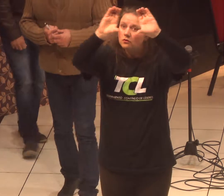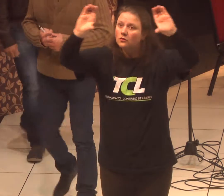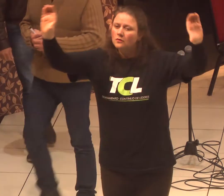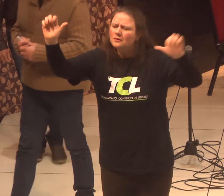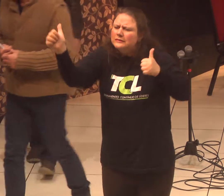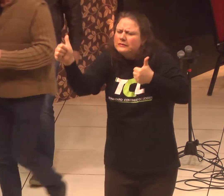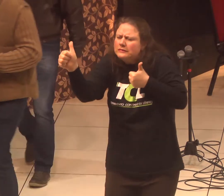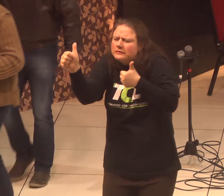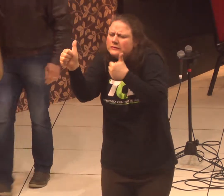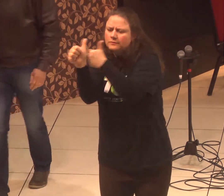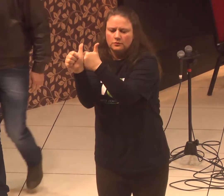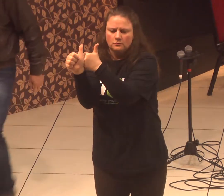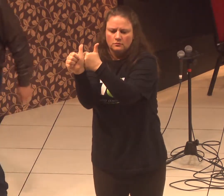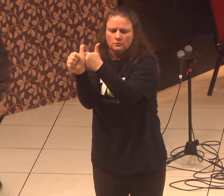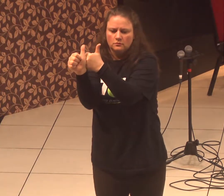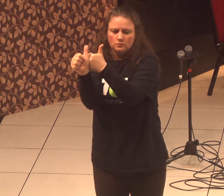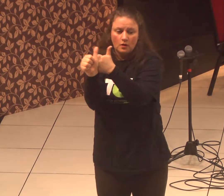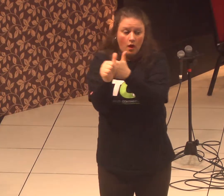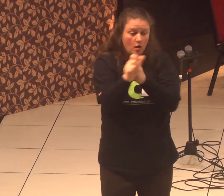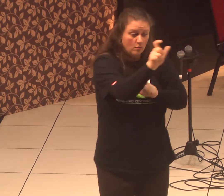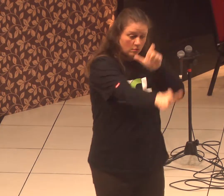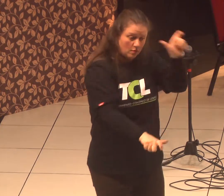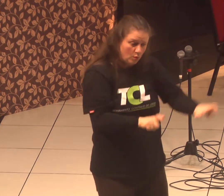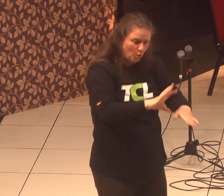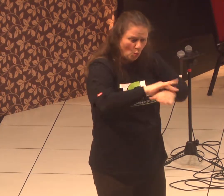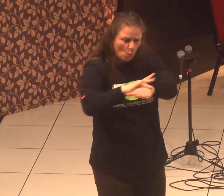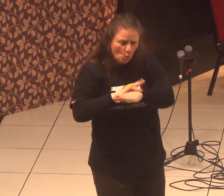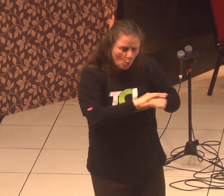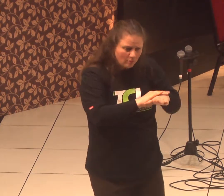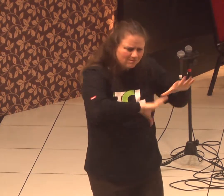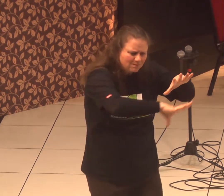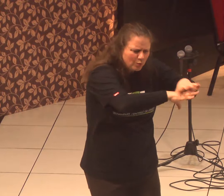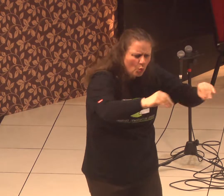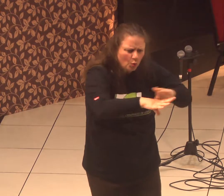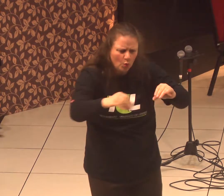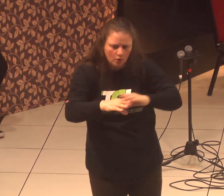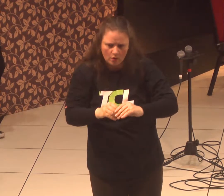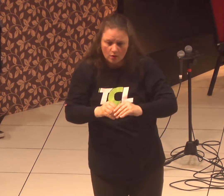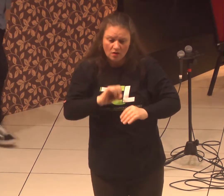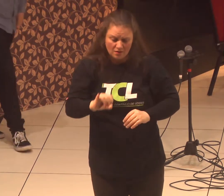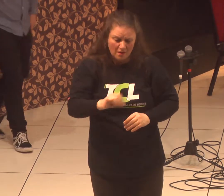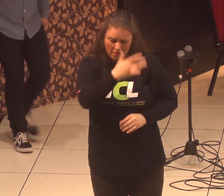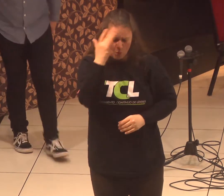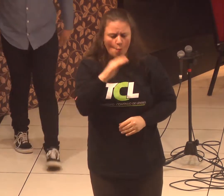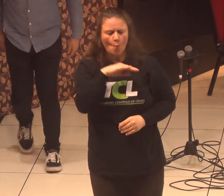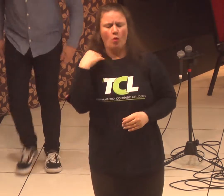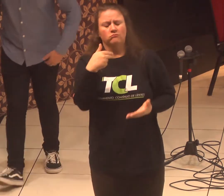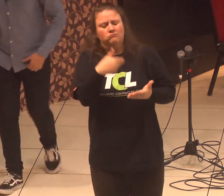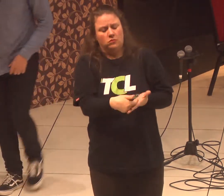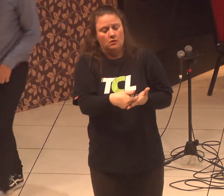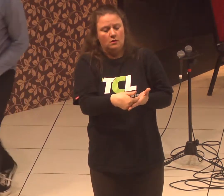próximo. Curem os enfermos, ressuscitem os mortos, purifiquem os